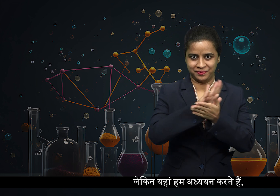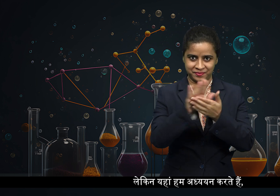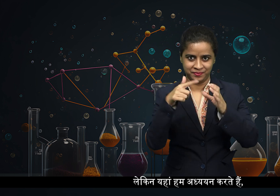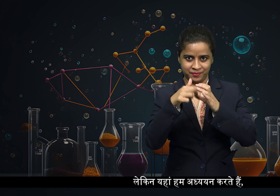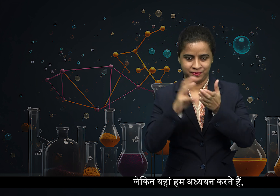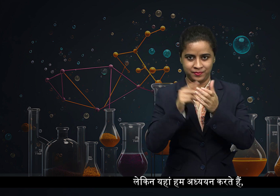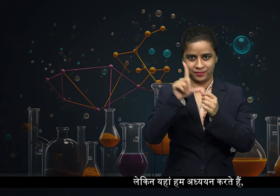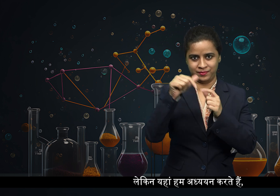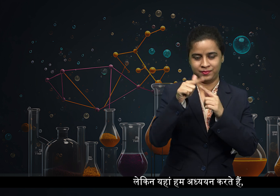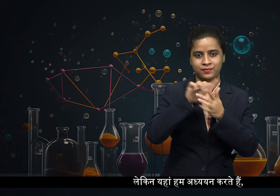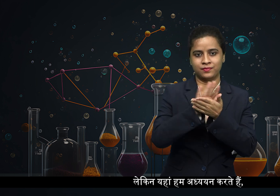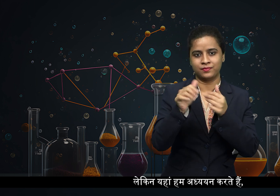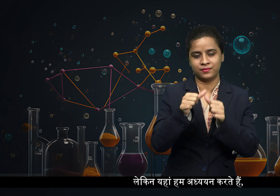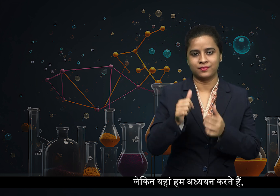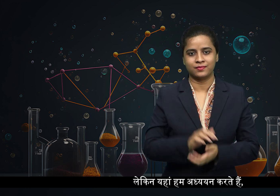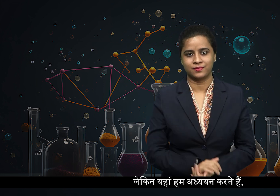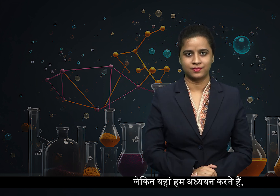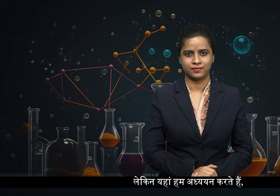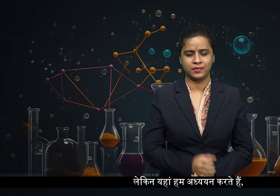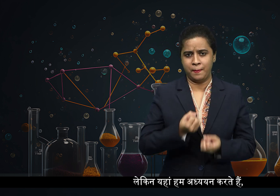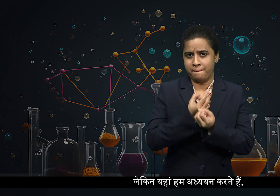लेकिन यहाँ हम अध्ययन करते हैं